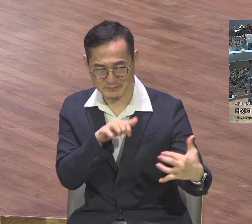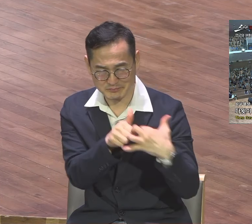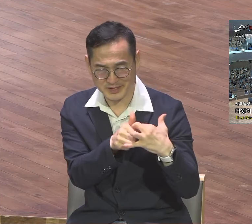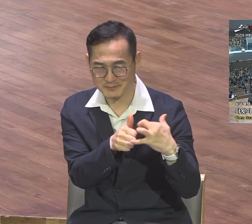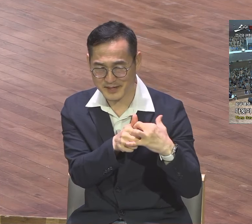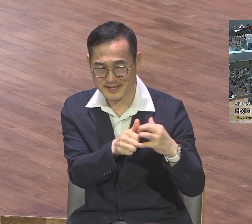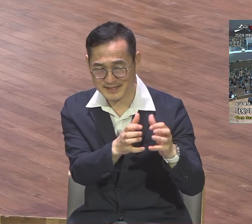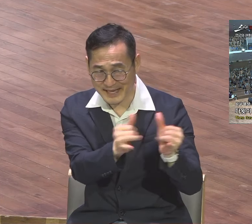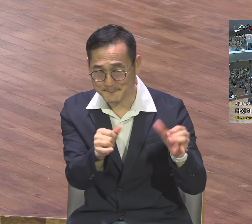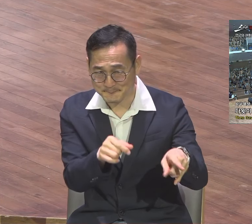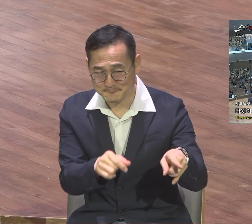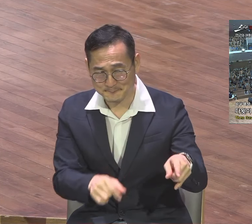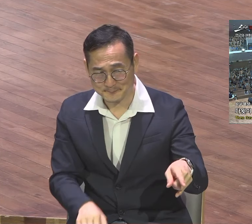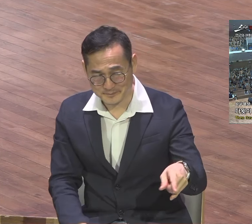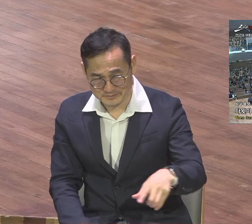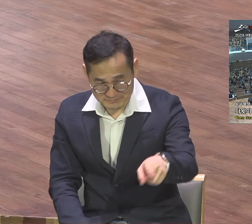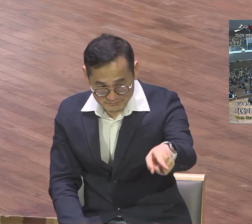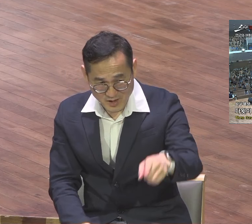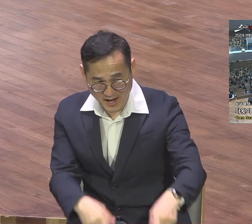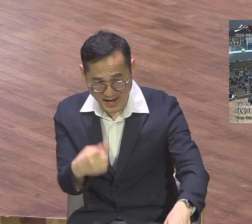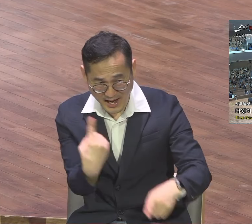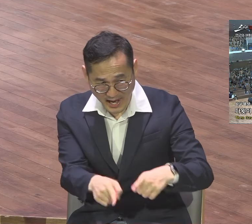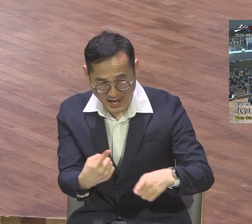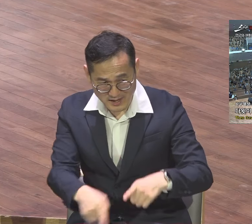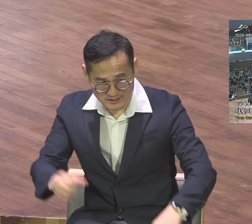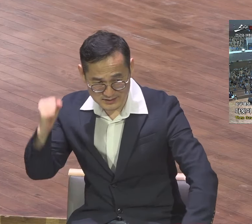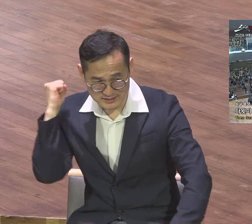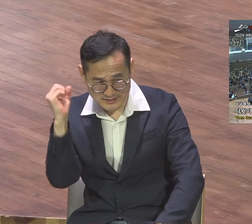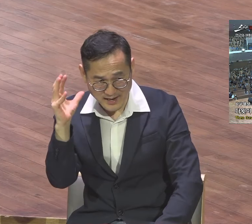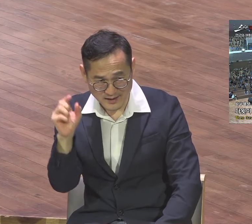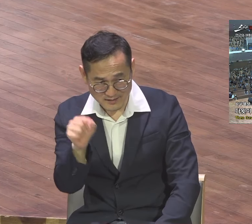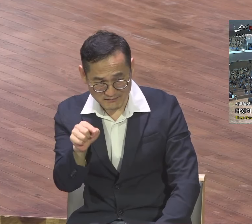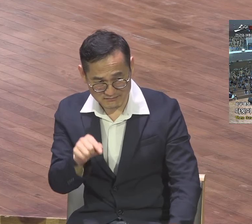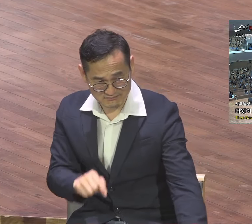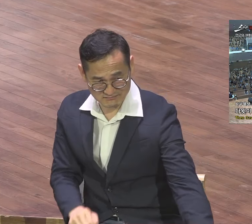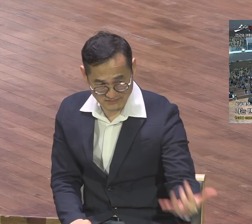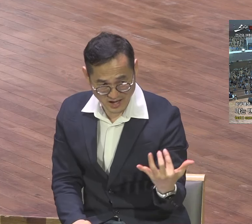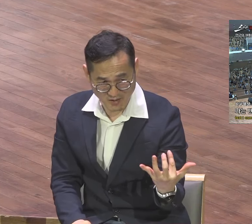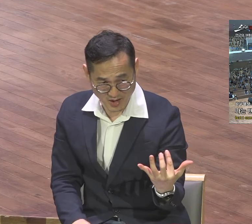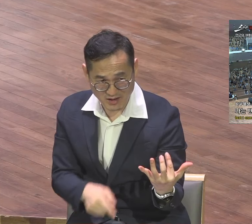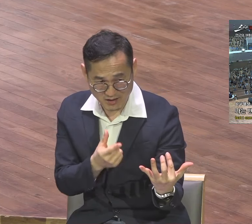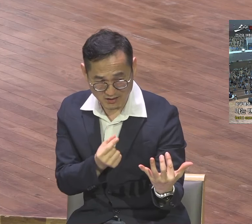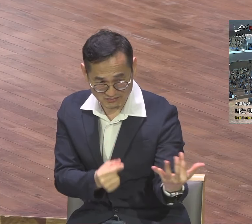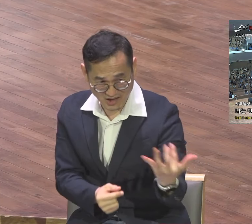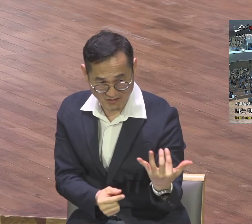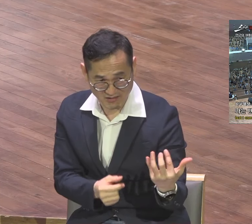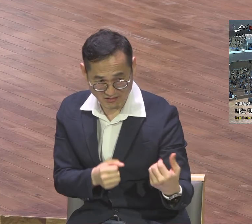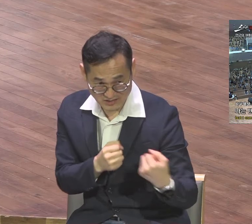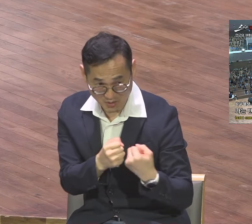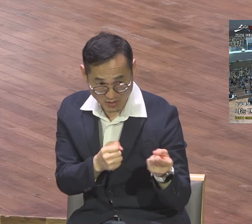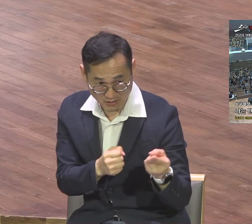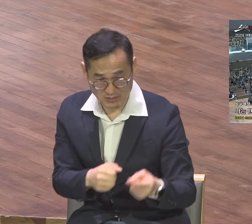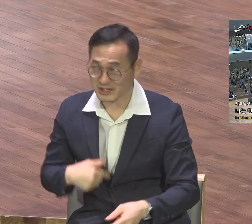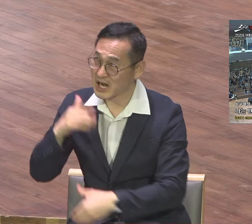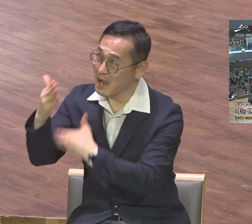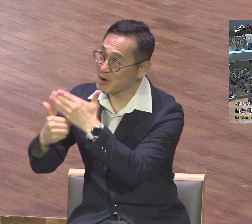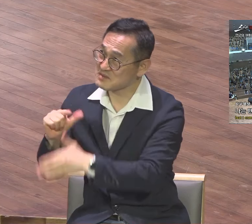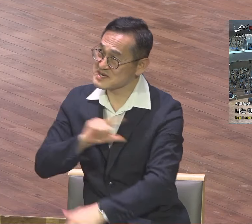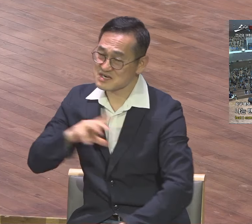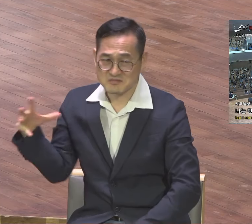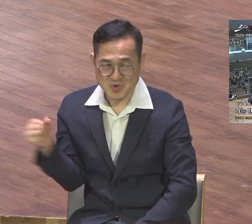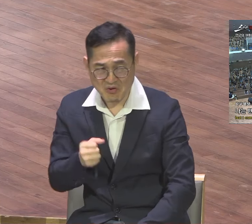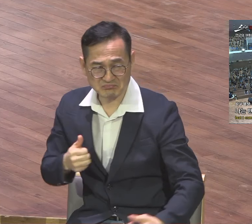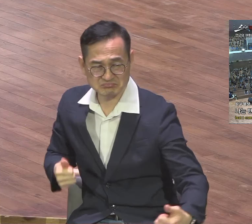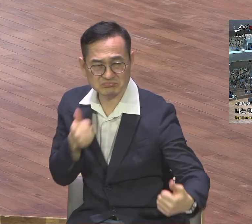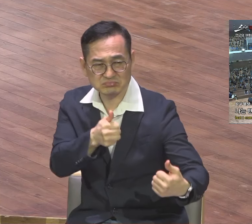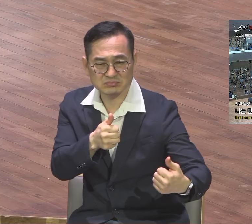블레셋 사람에게 이르되 너는 칼과 창과 단창으로 내게 나오거니와 나는 만군의 여호와 이름